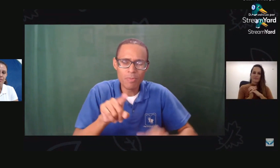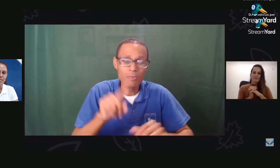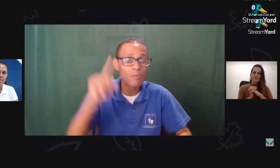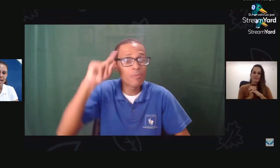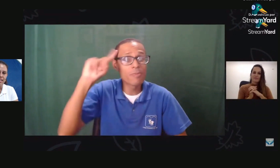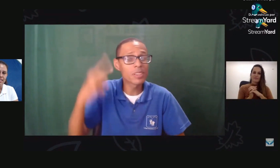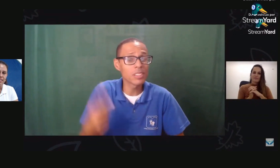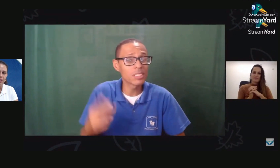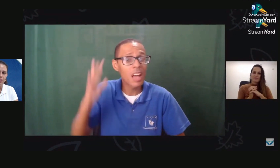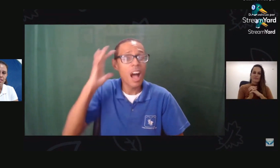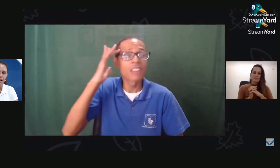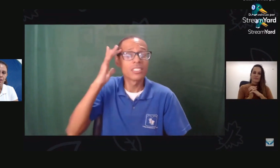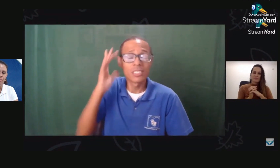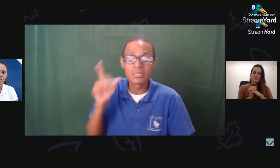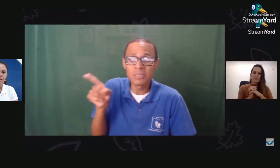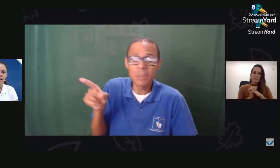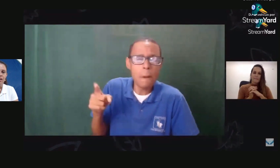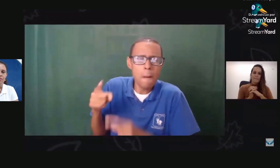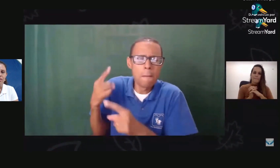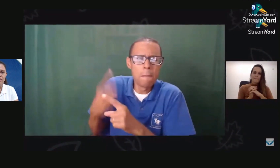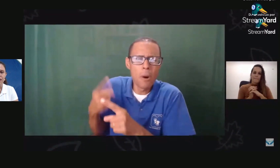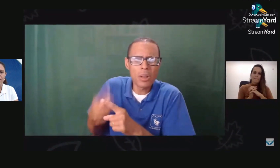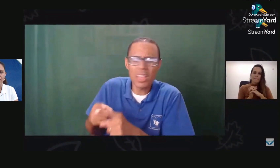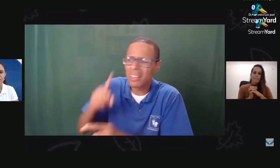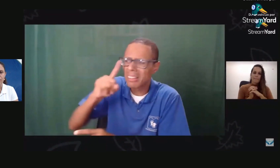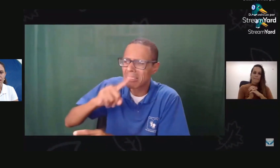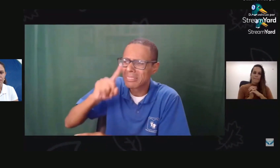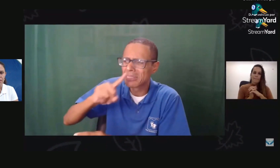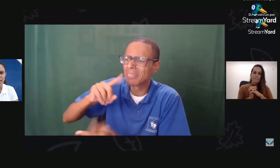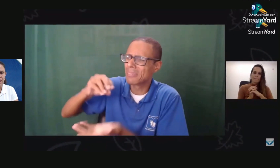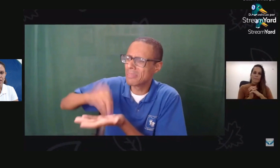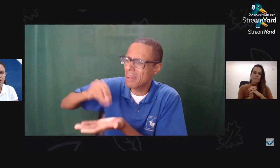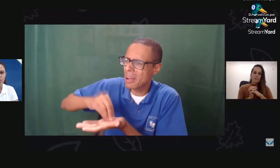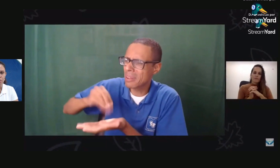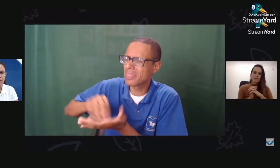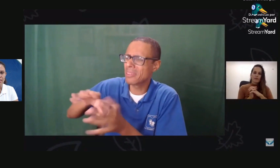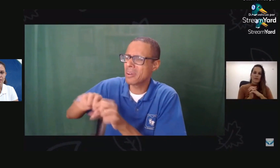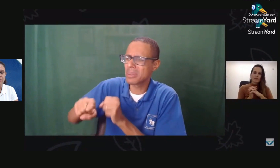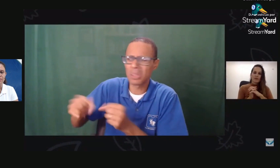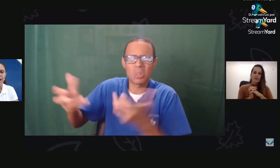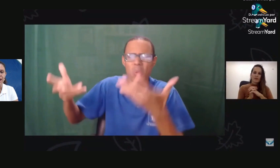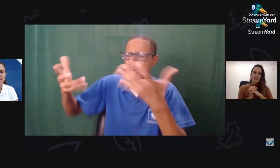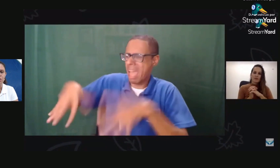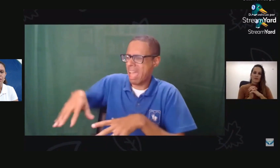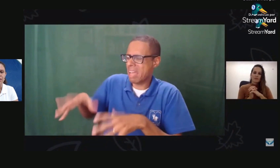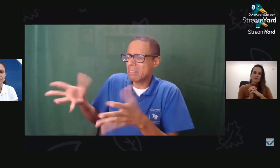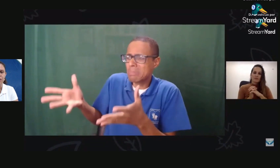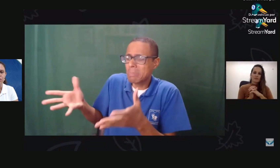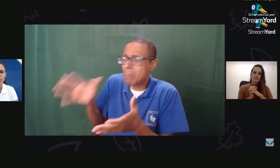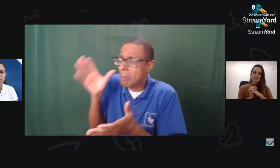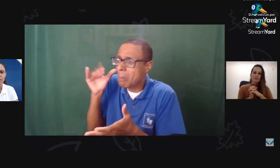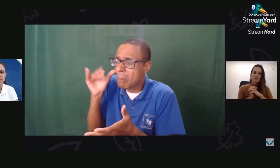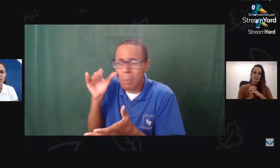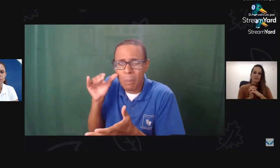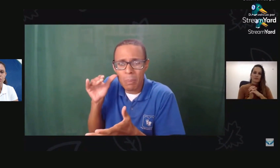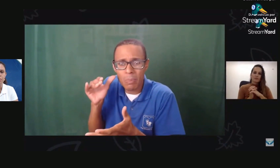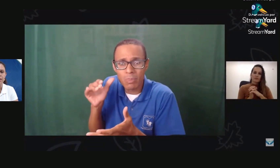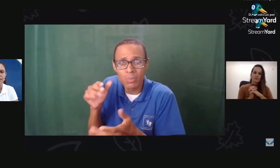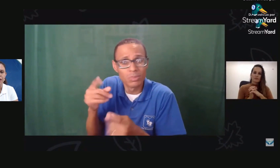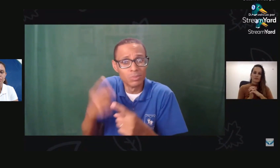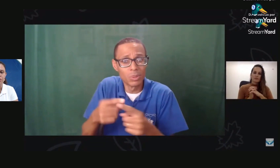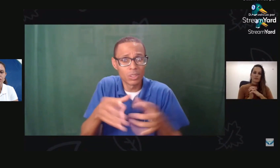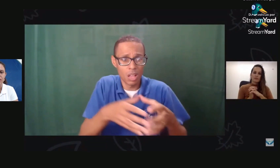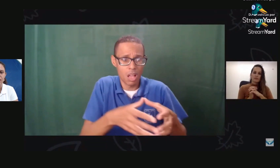da língua de sinais, da tradução. Você, Vanessa, o que, que você acha sobre essas falhas, sobre essa falta de formação,